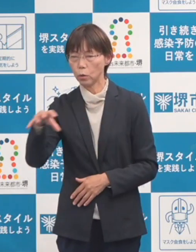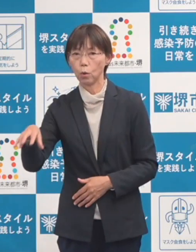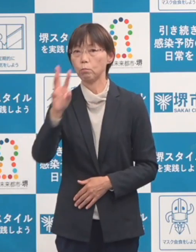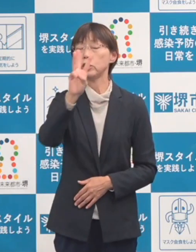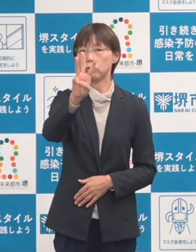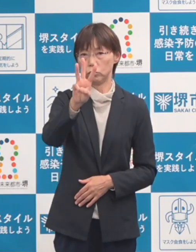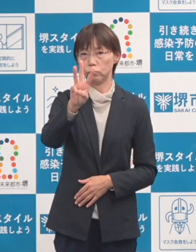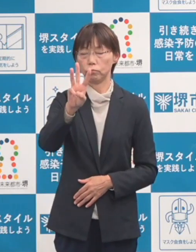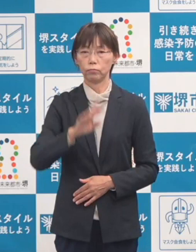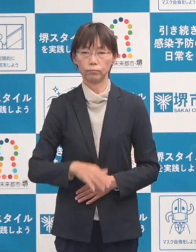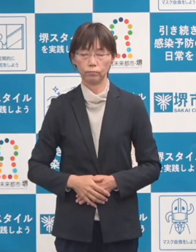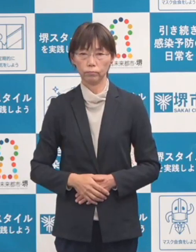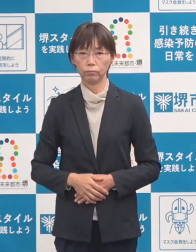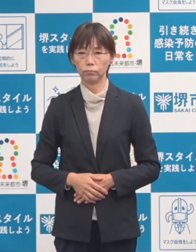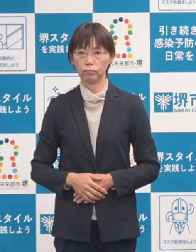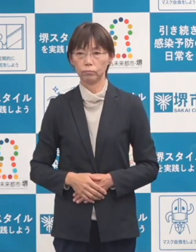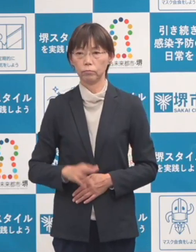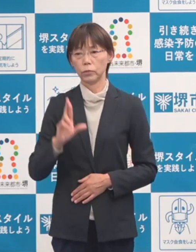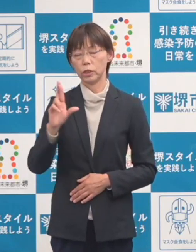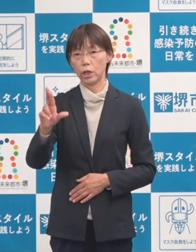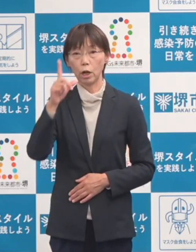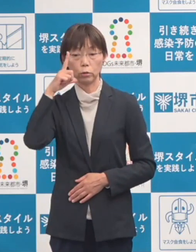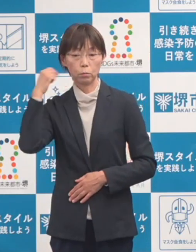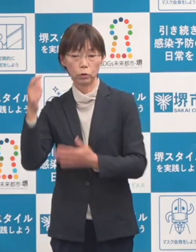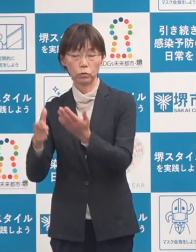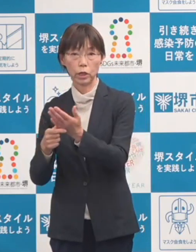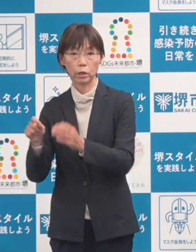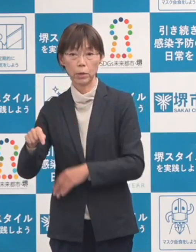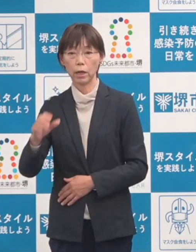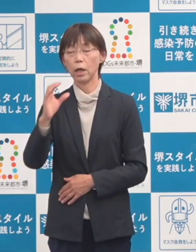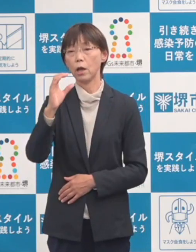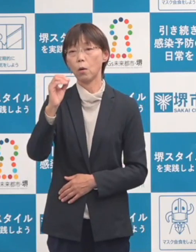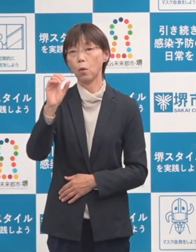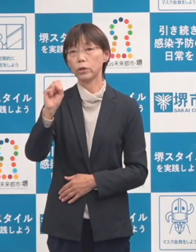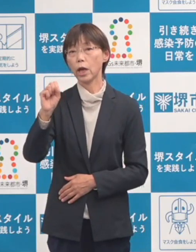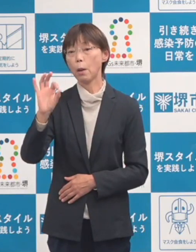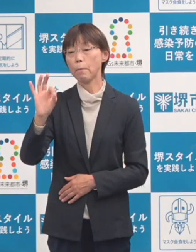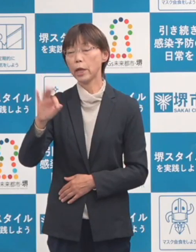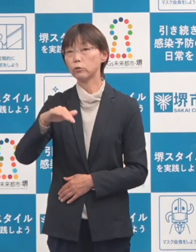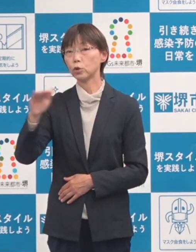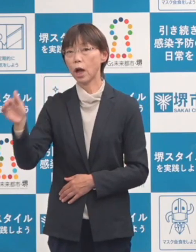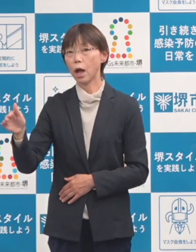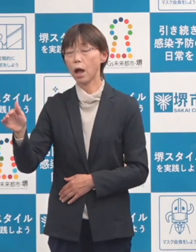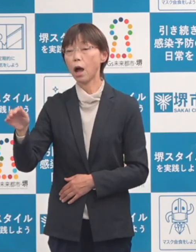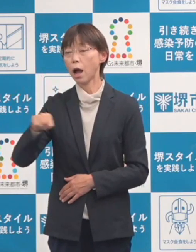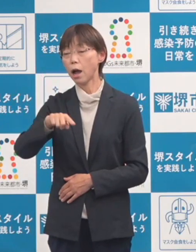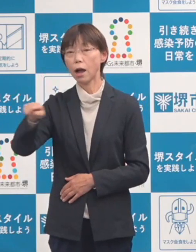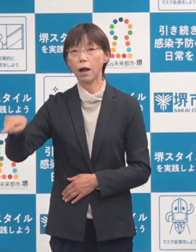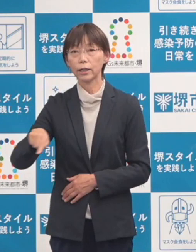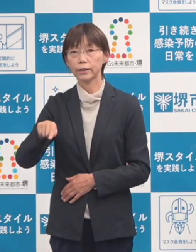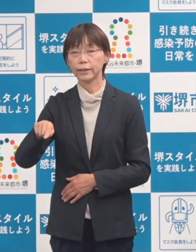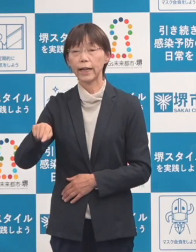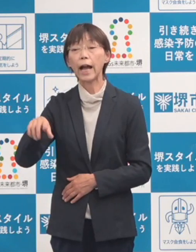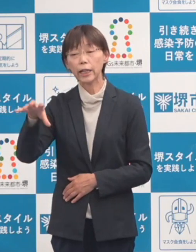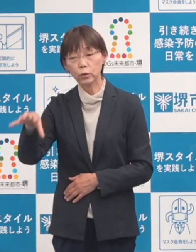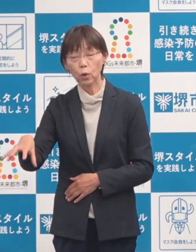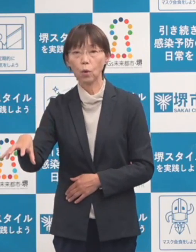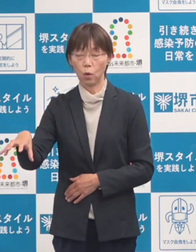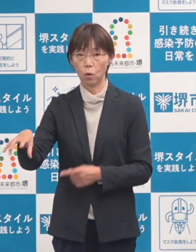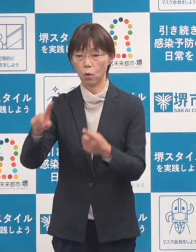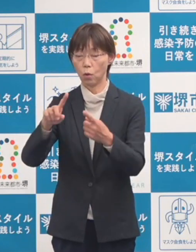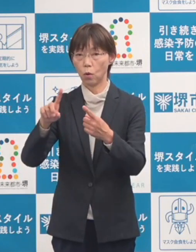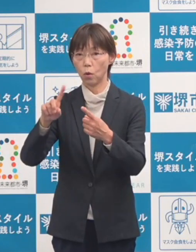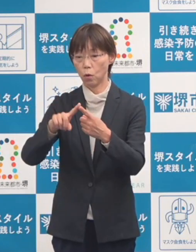します。 JR の百舌駅前に納め塚会場、納め塚古墳というのはここにありますが、納め塚会場、そ